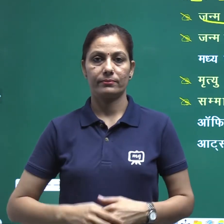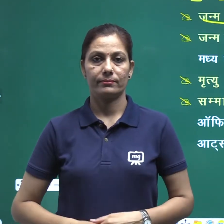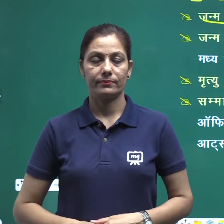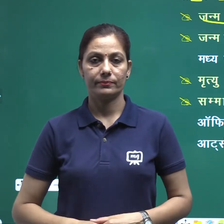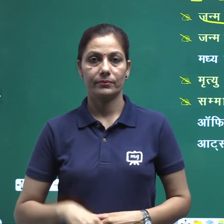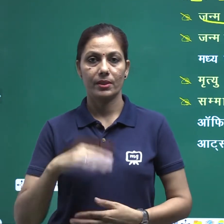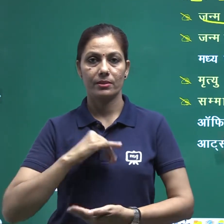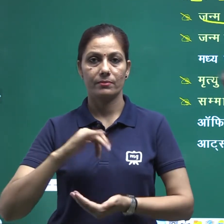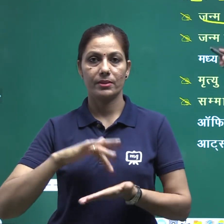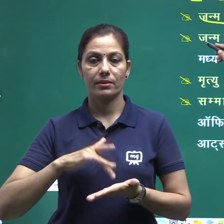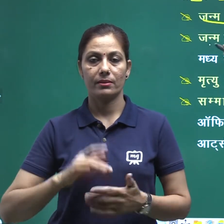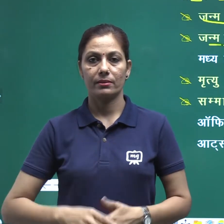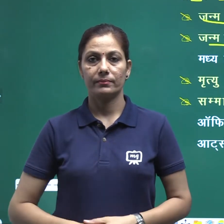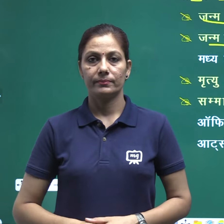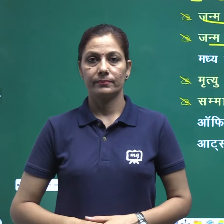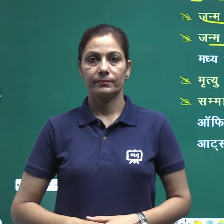जन्म स्थान